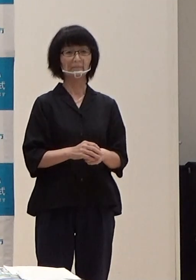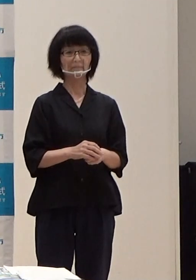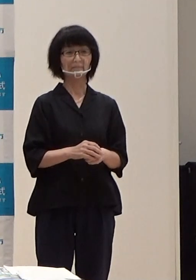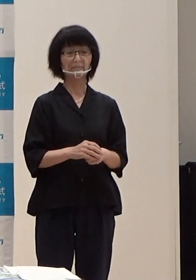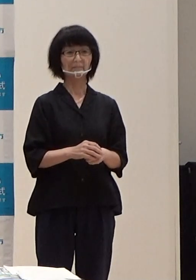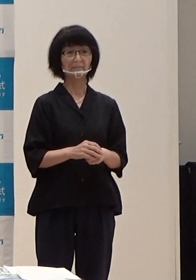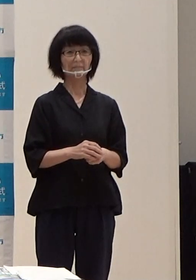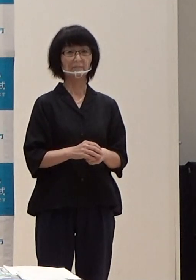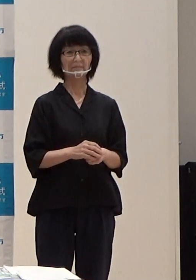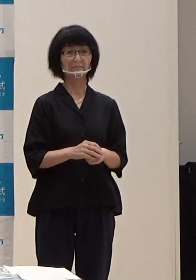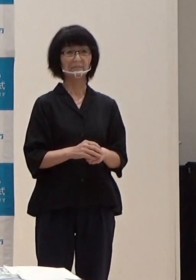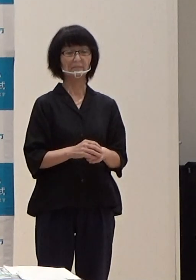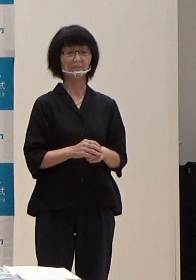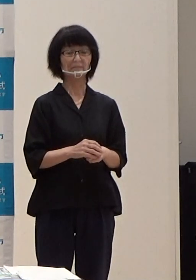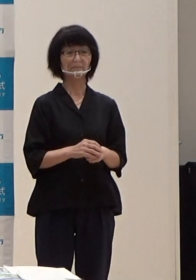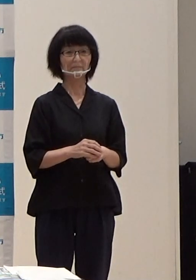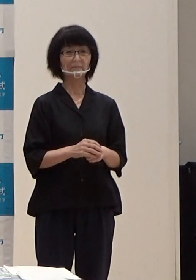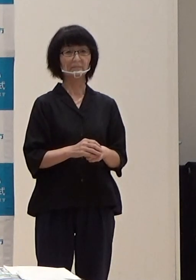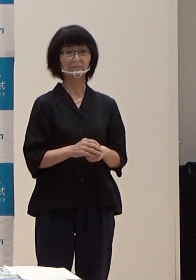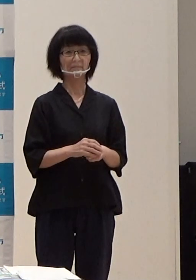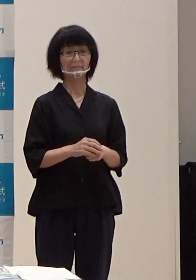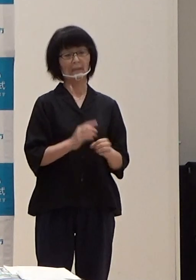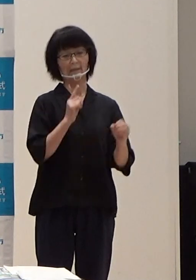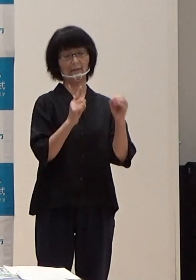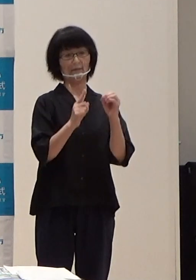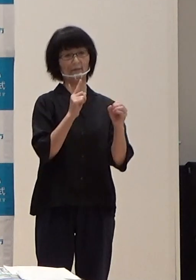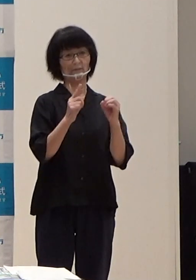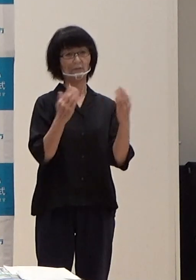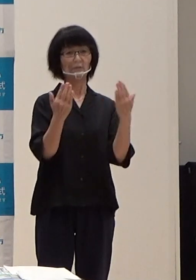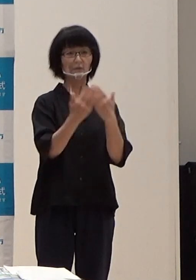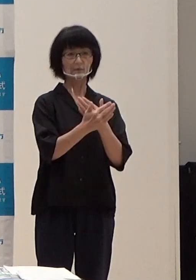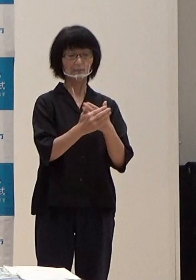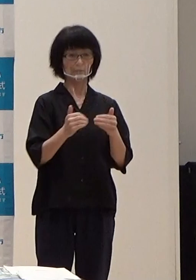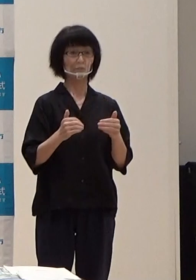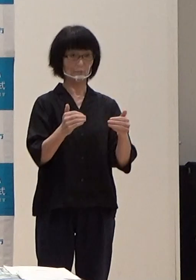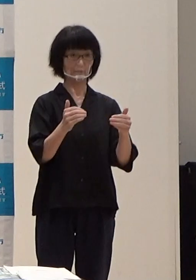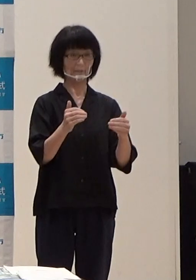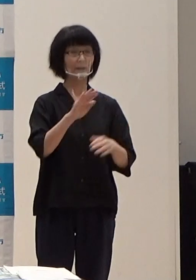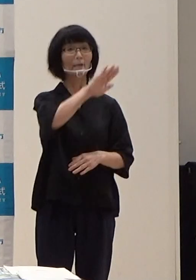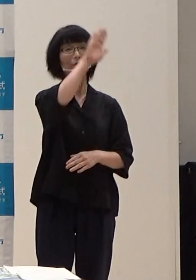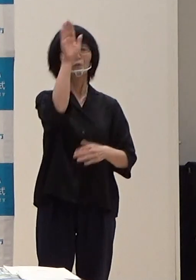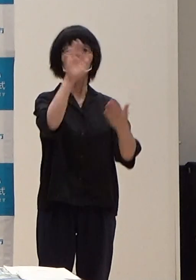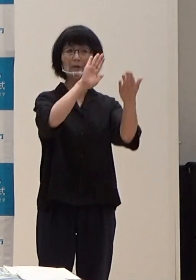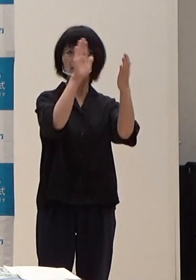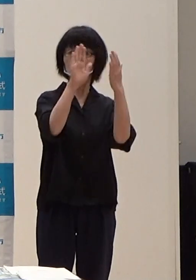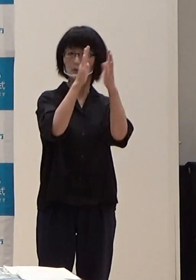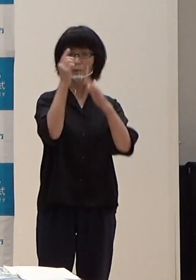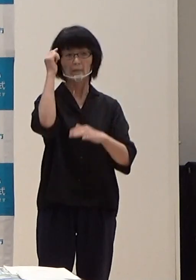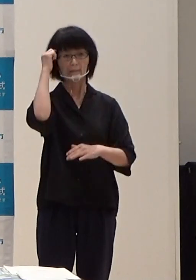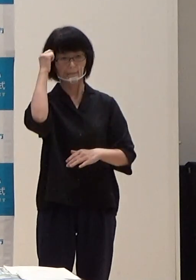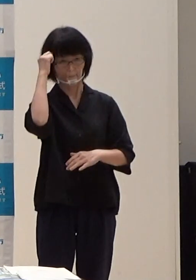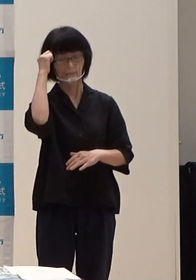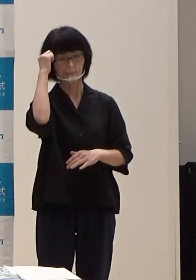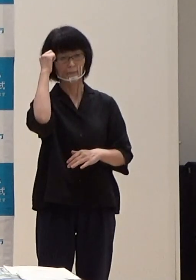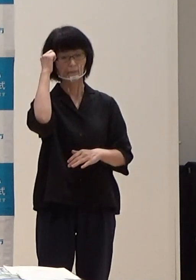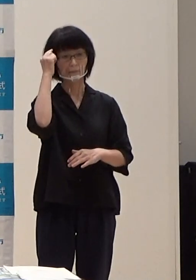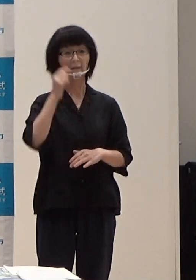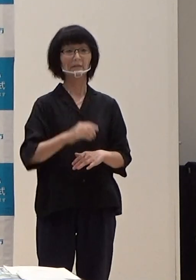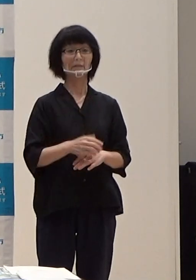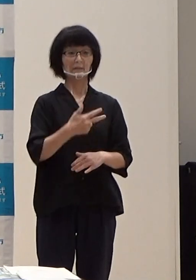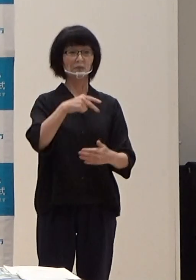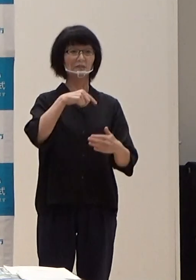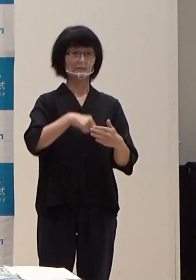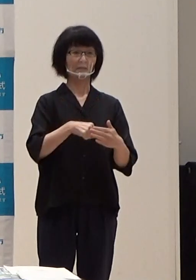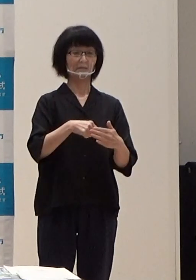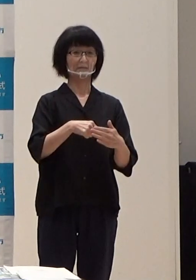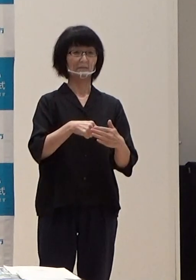でにご覧のようにですね、デジタル化もどんどん進んでいる気候変動という観点、それから高齢は市内1世